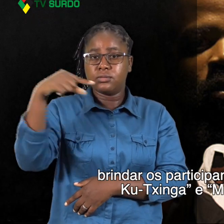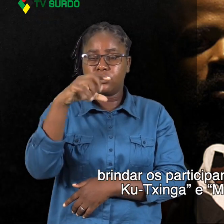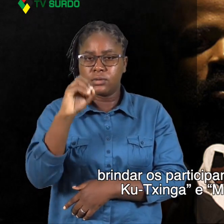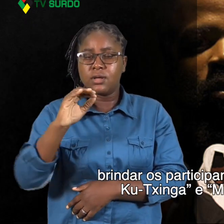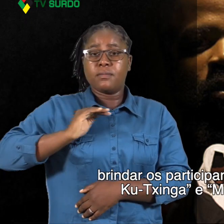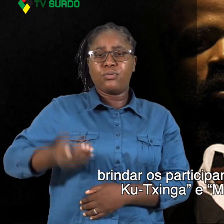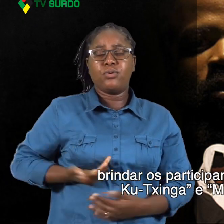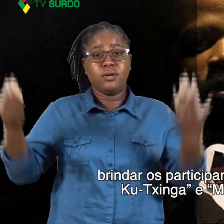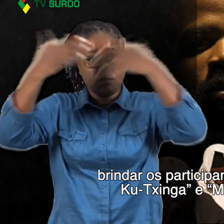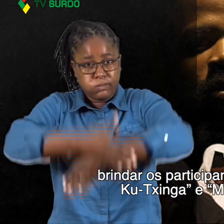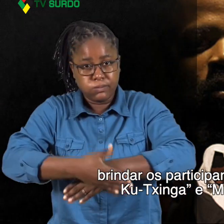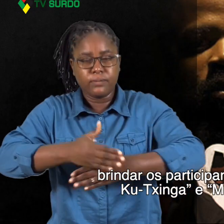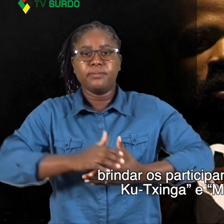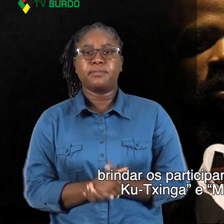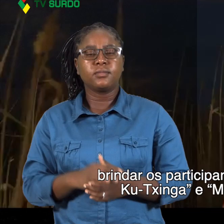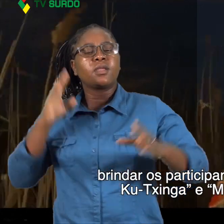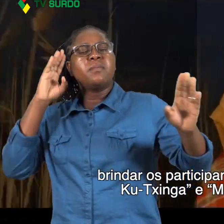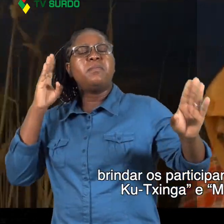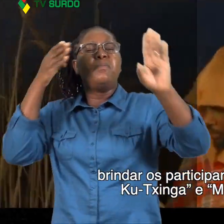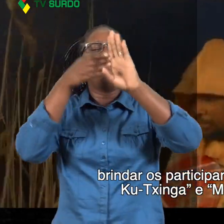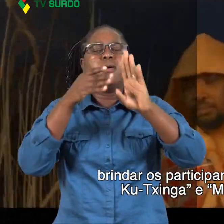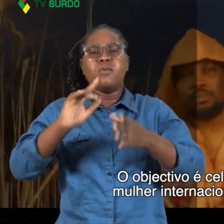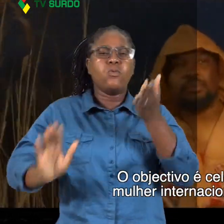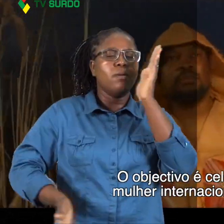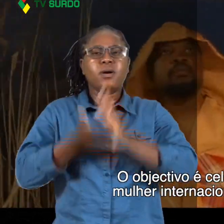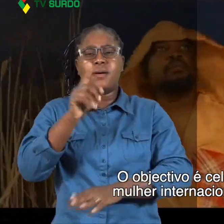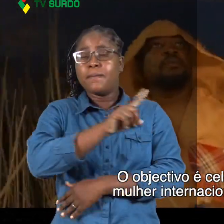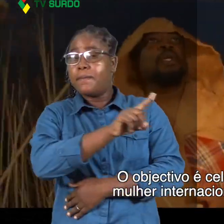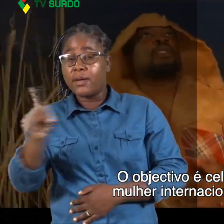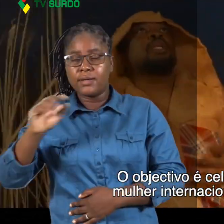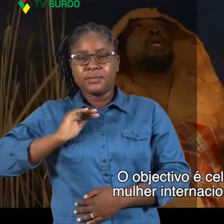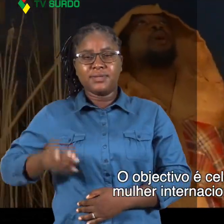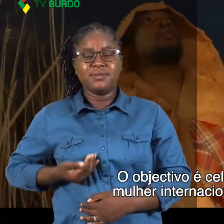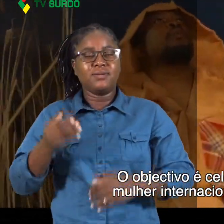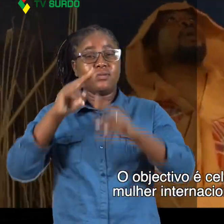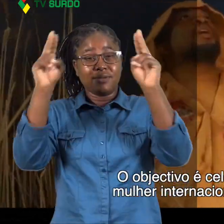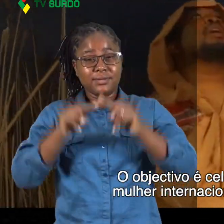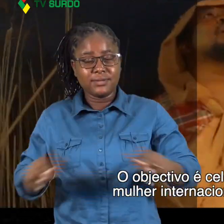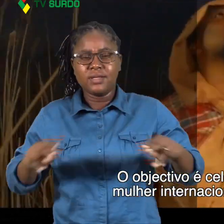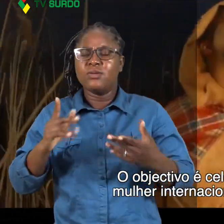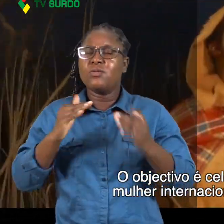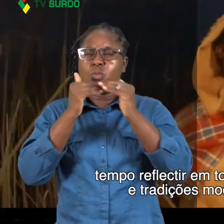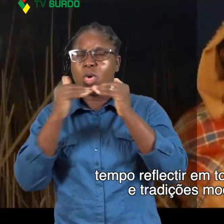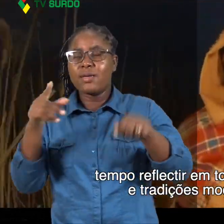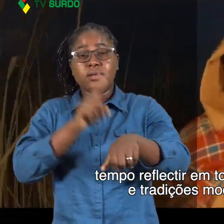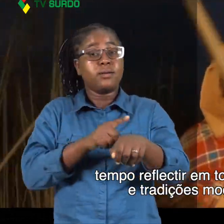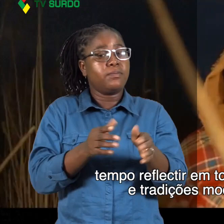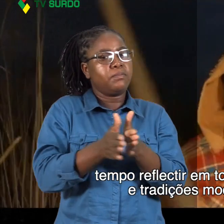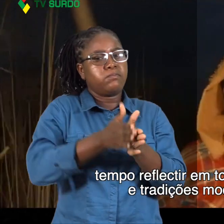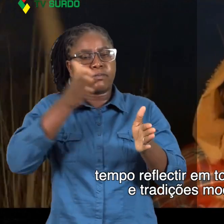peças Kuchinga e Mulher da Noite. O objetivo é celebrar o Mês Internacional da Mulher e, ao